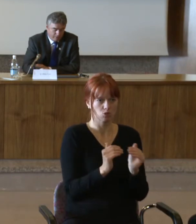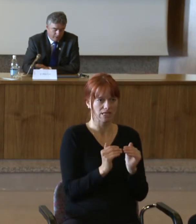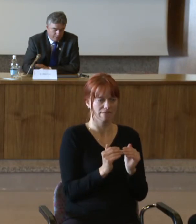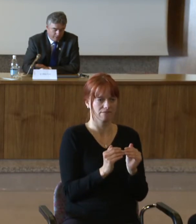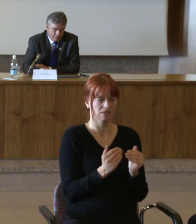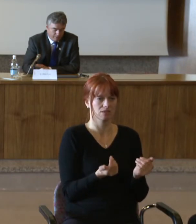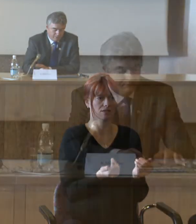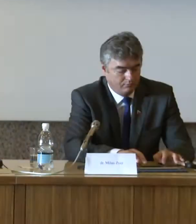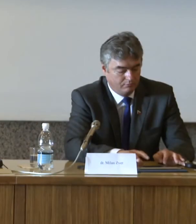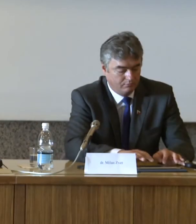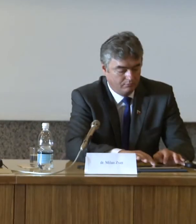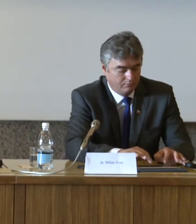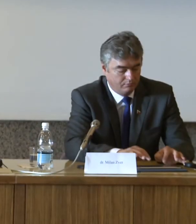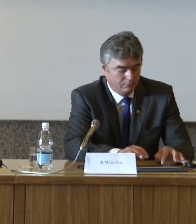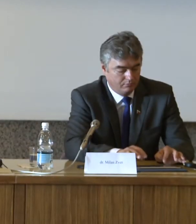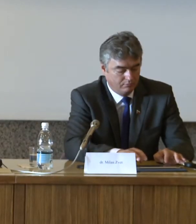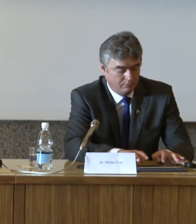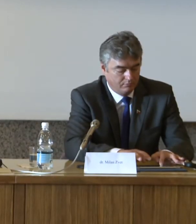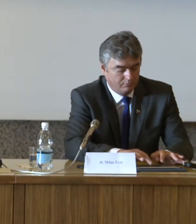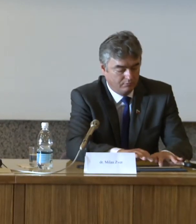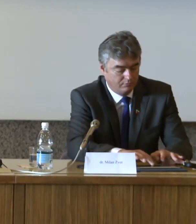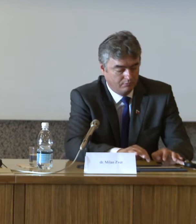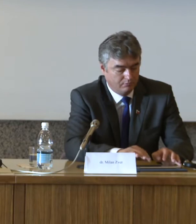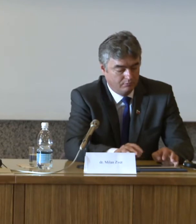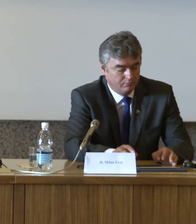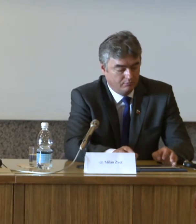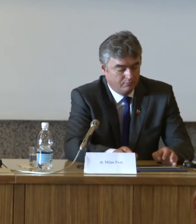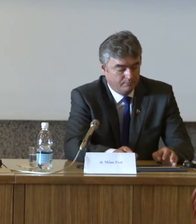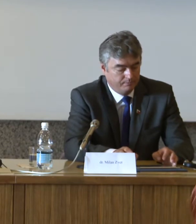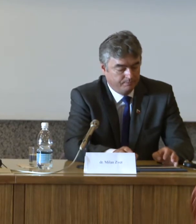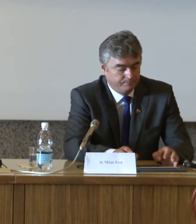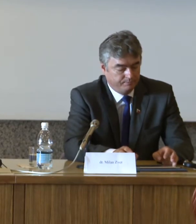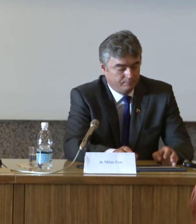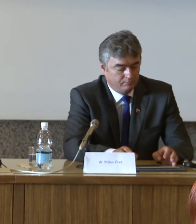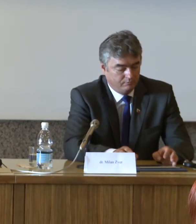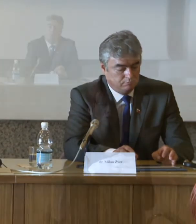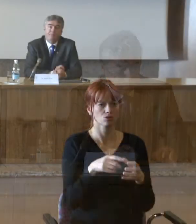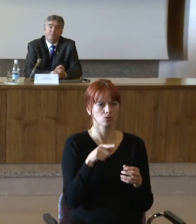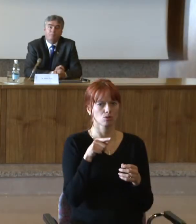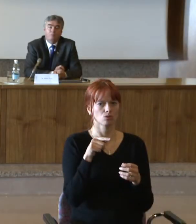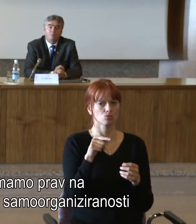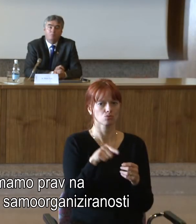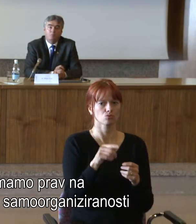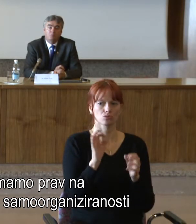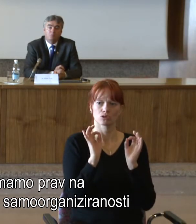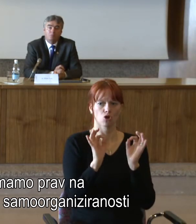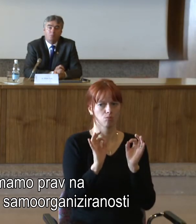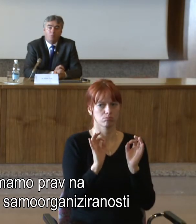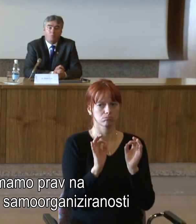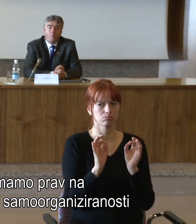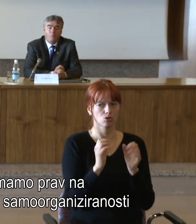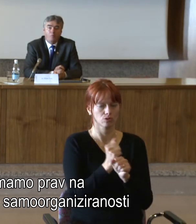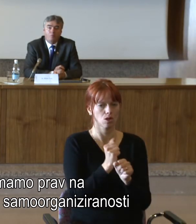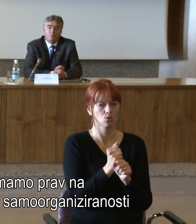Tudi jaz sem včeraj bral vlogo nacionalnega sveta v povezavi bila tudi zakonodajna. Mislim, da imamo prav